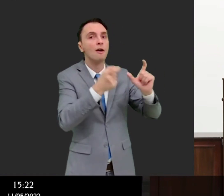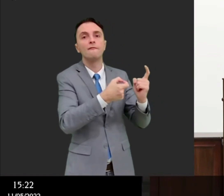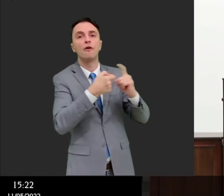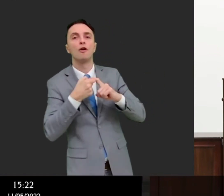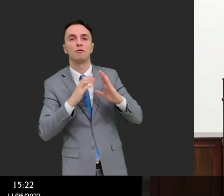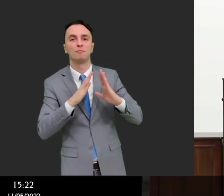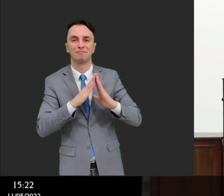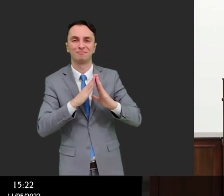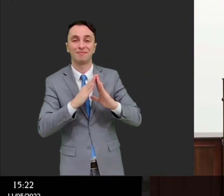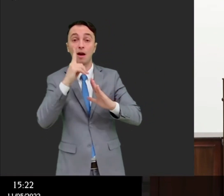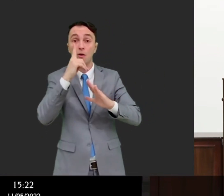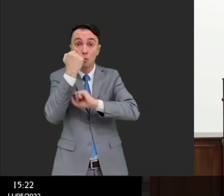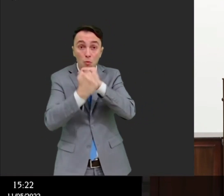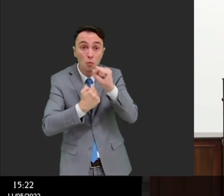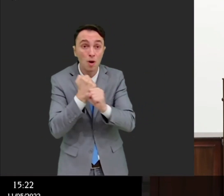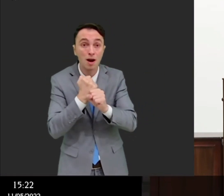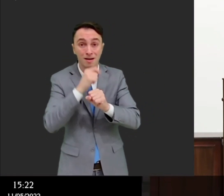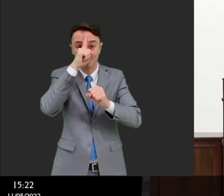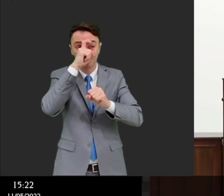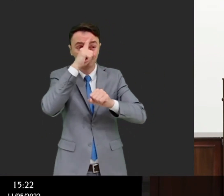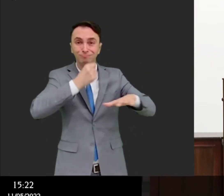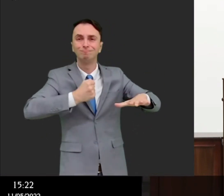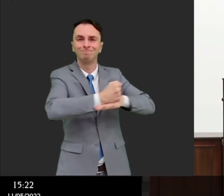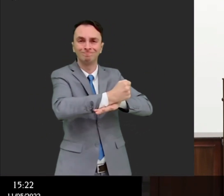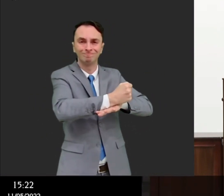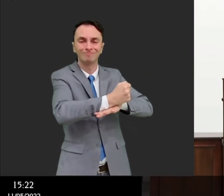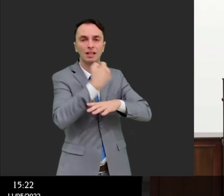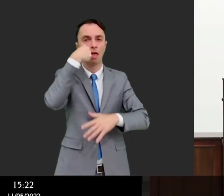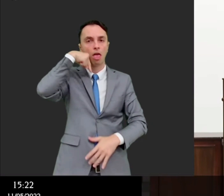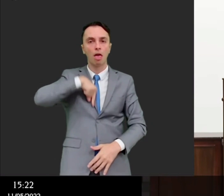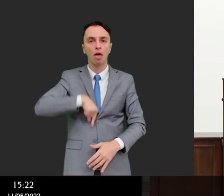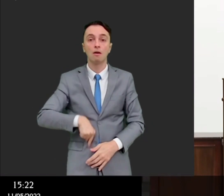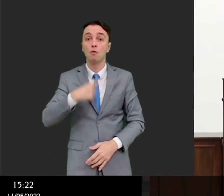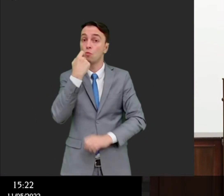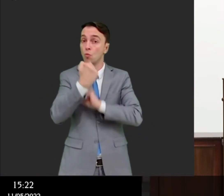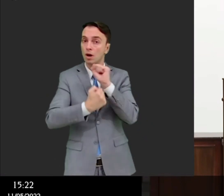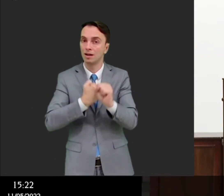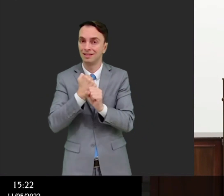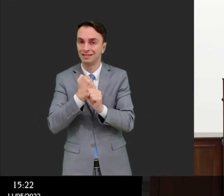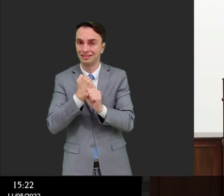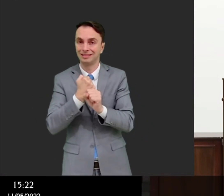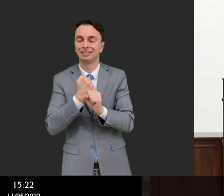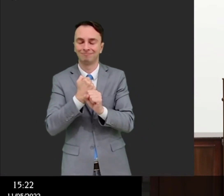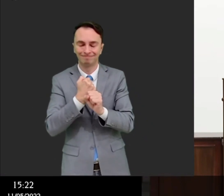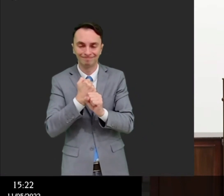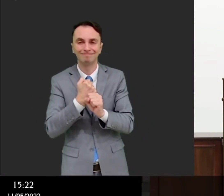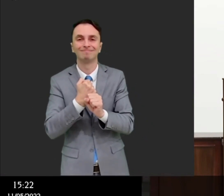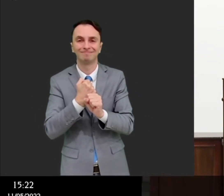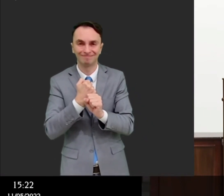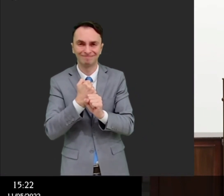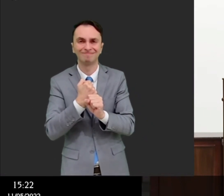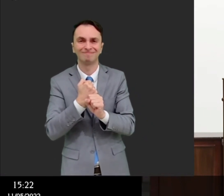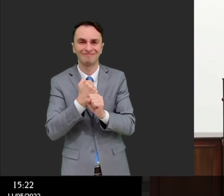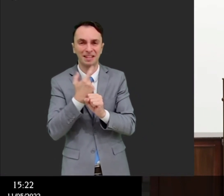um ano com a Covid, entubado. Deus trouxe de volta. É como fala Jonas, do inferno